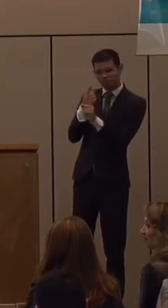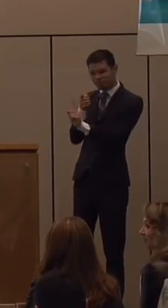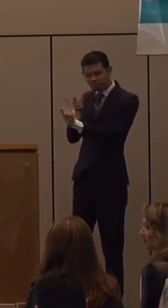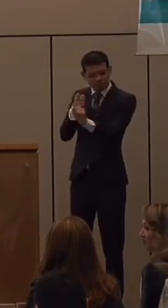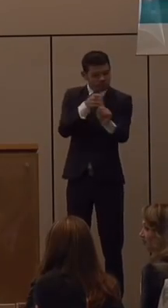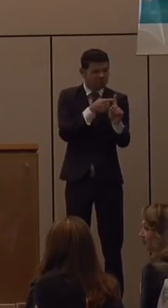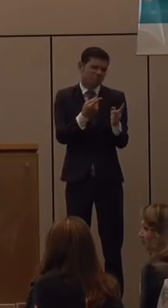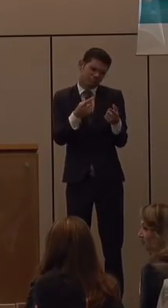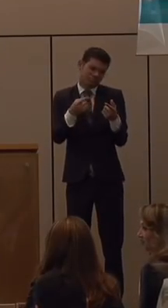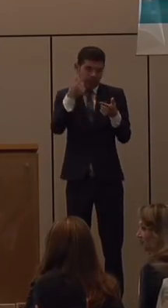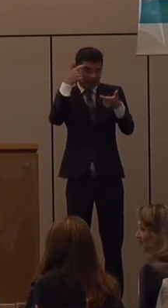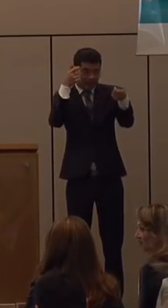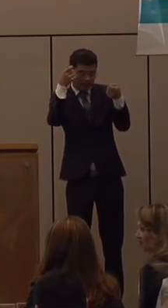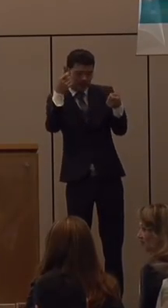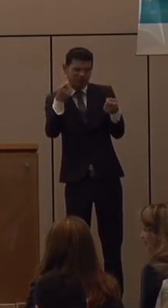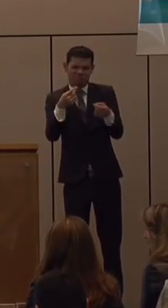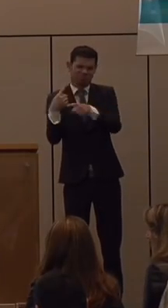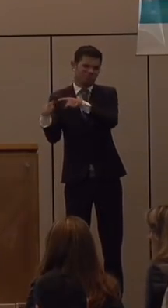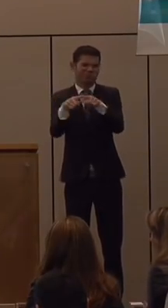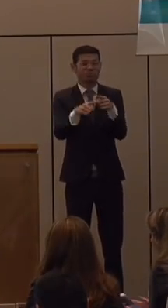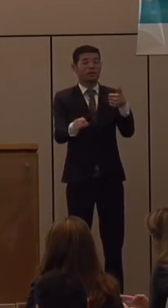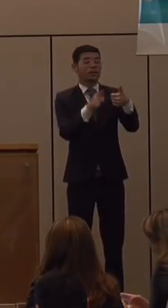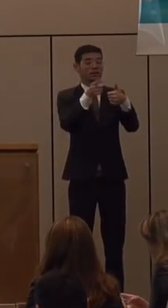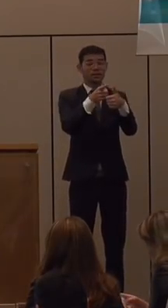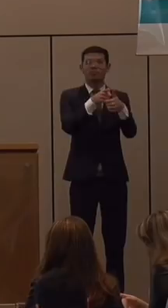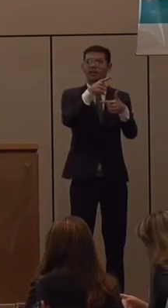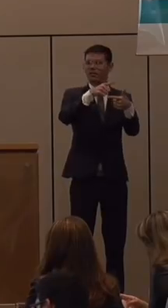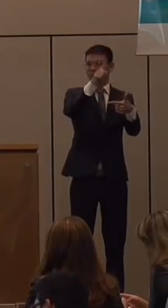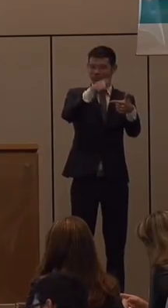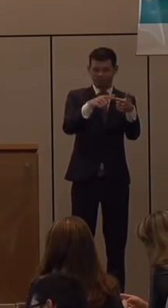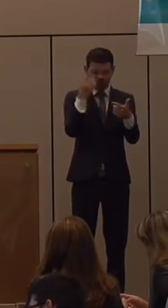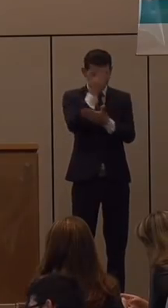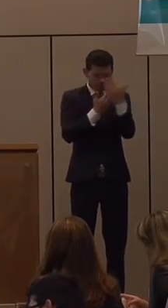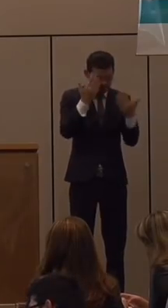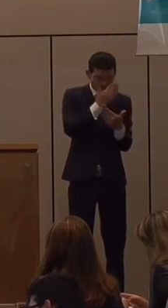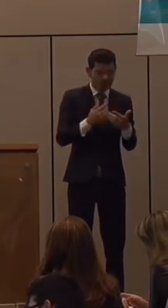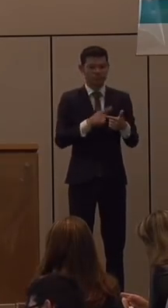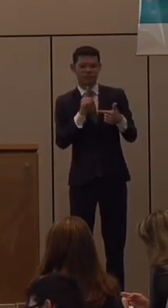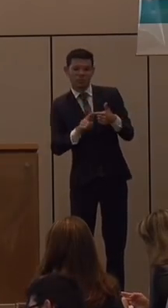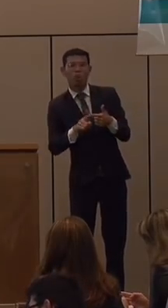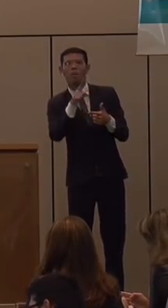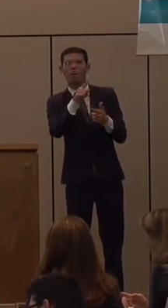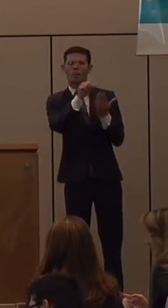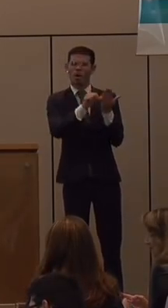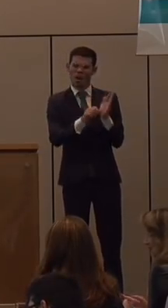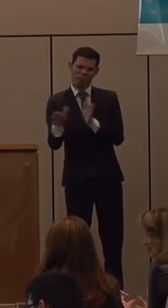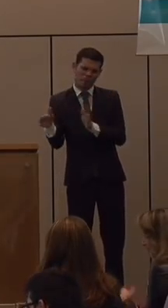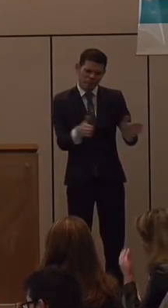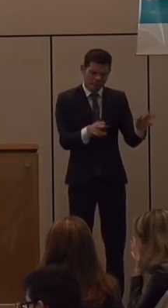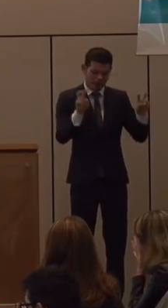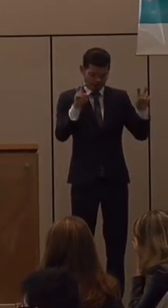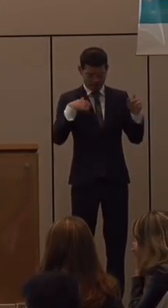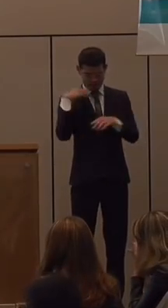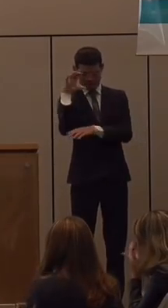estadísticas el segundo tema que es con el sector en general un programa colombia exporta servicios y ahí estamos apoyando desde el plan